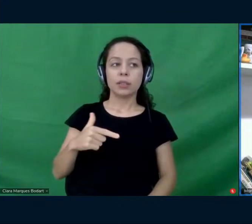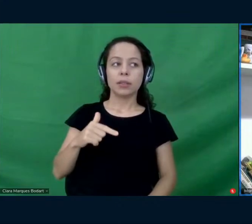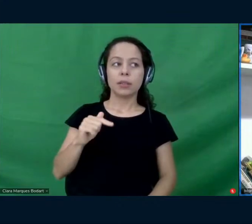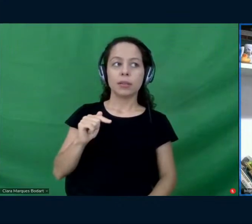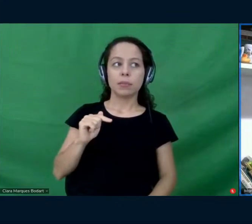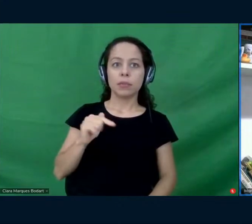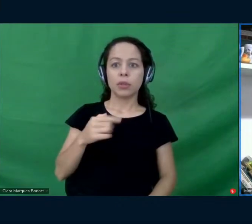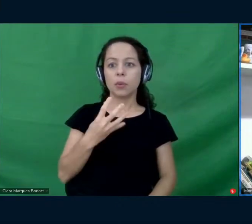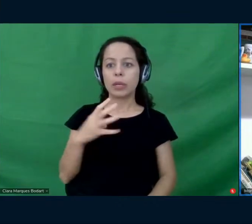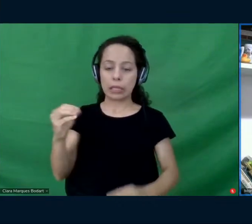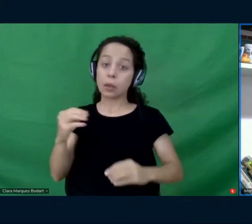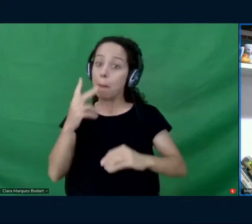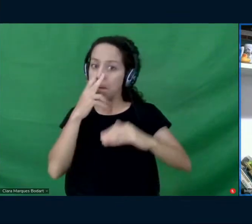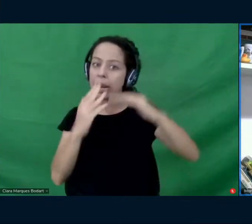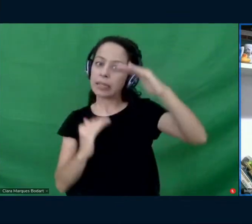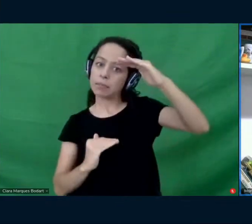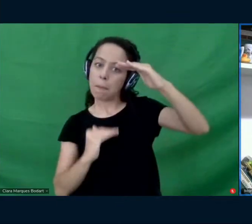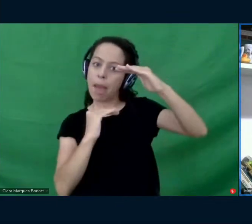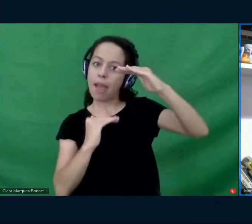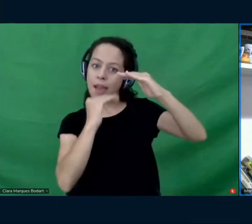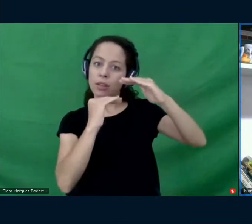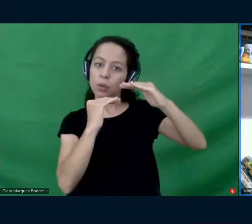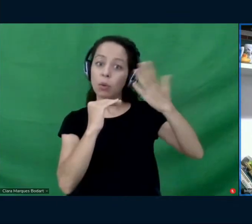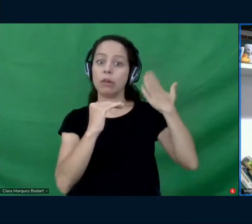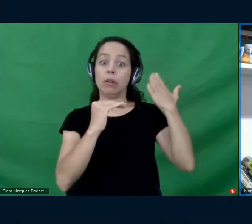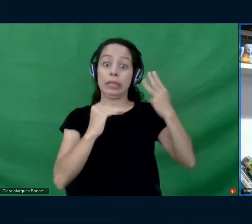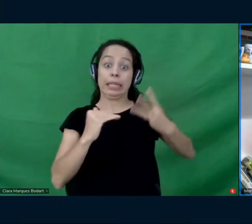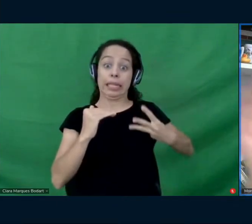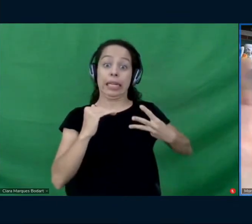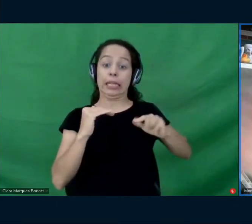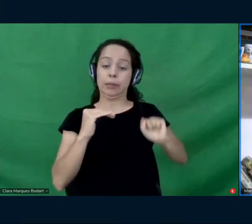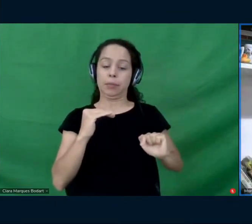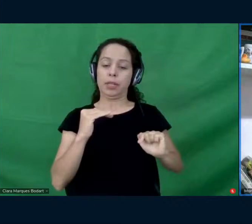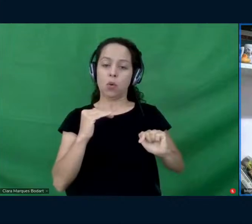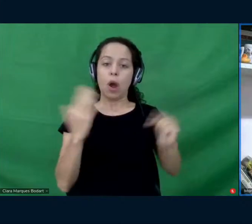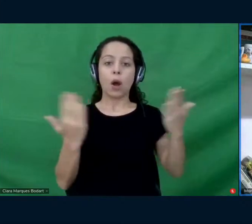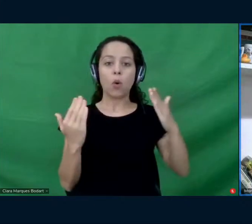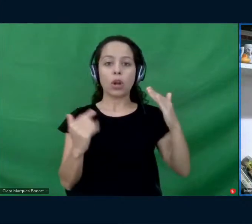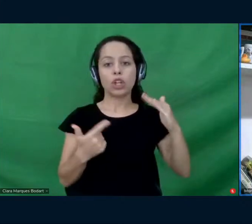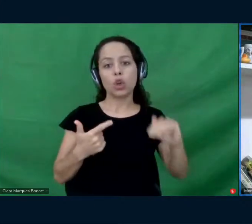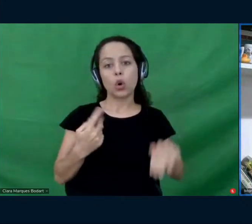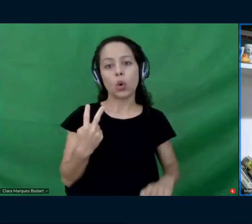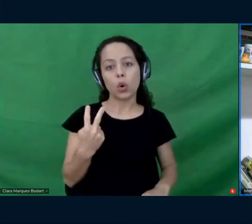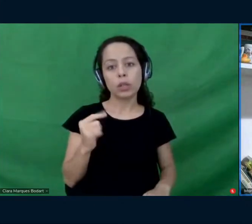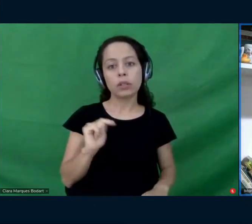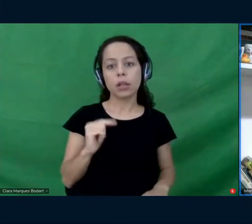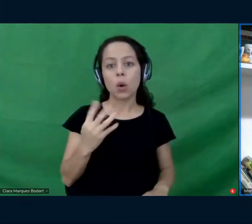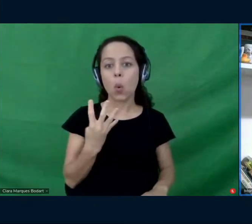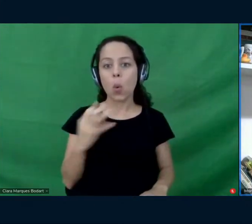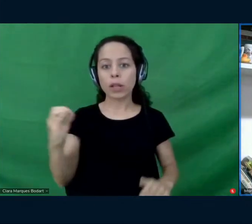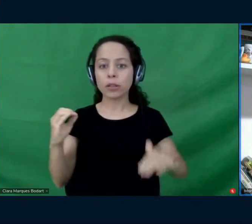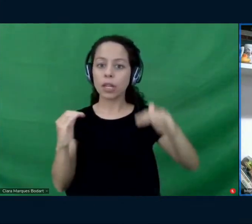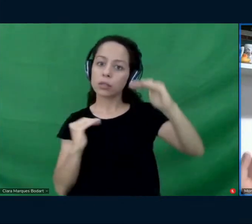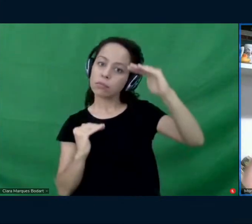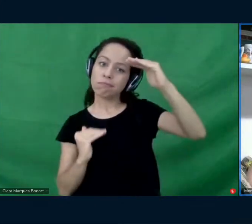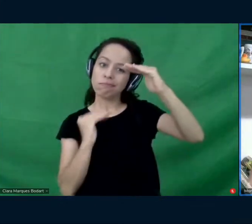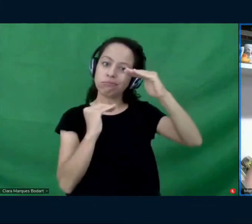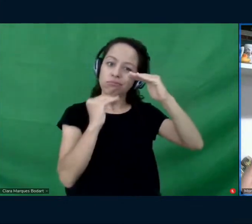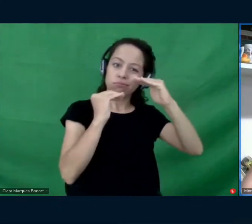né? Na atual lei 3.415, o máximo de 1.800. Houve uma redução da formação geral. E aí o